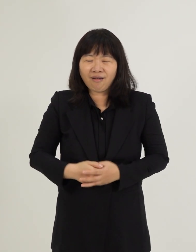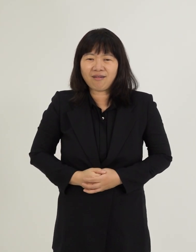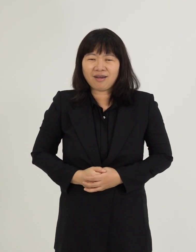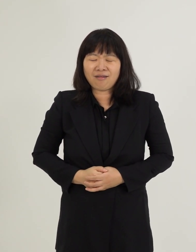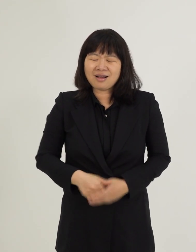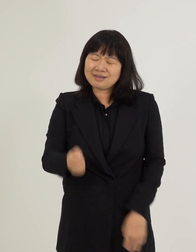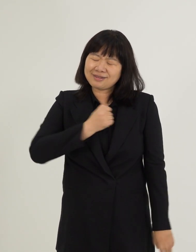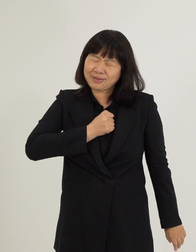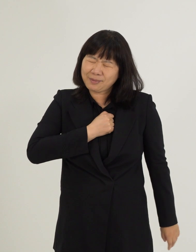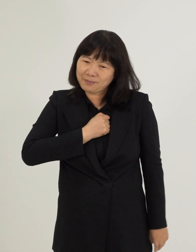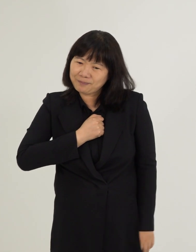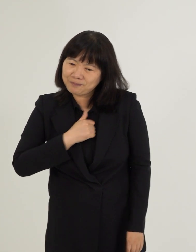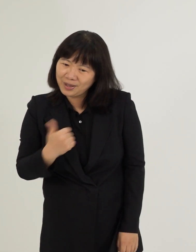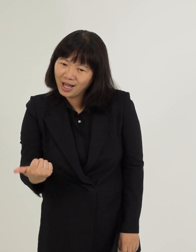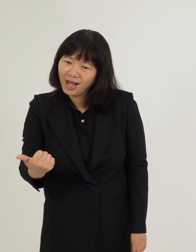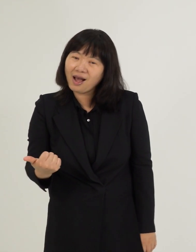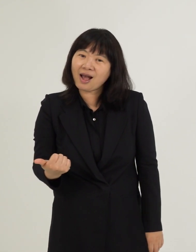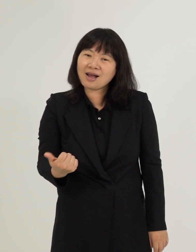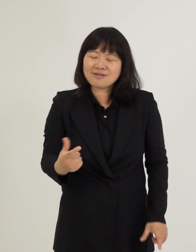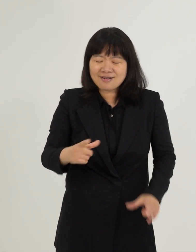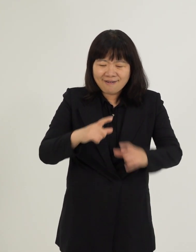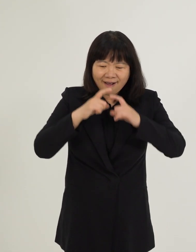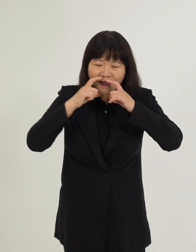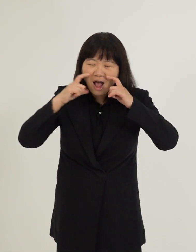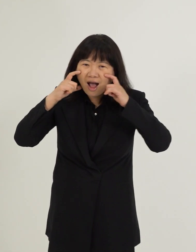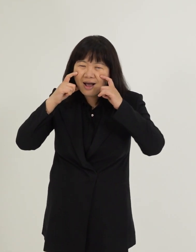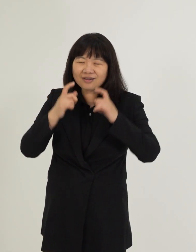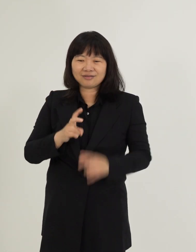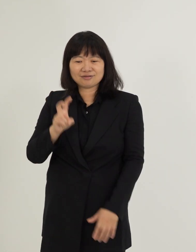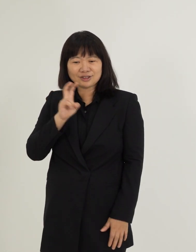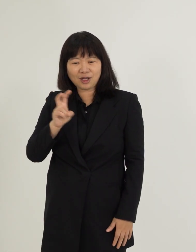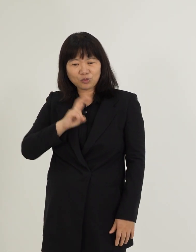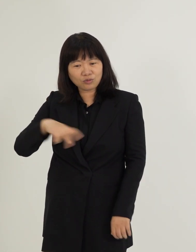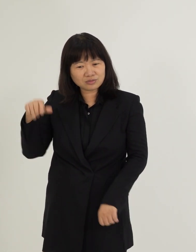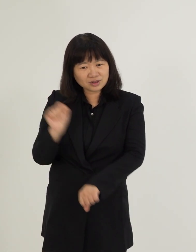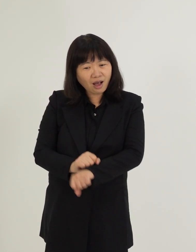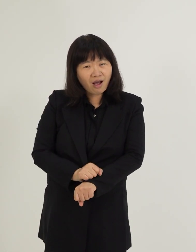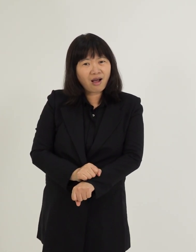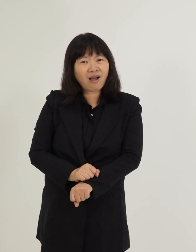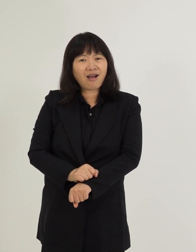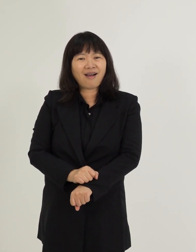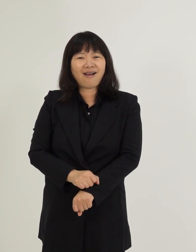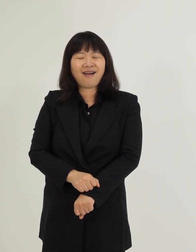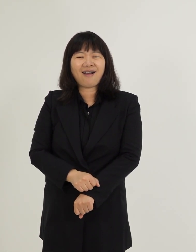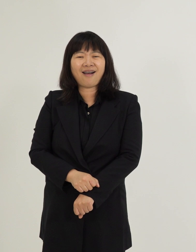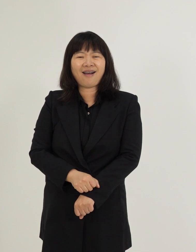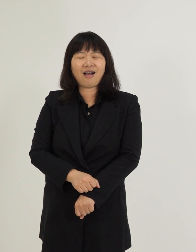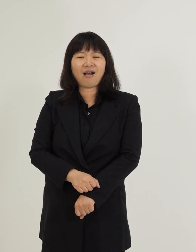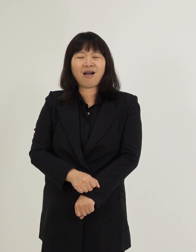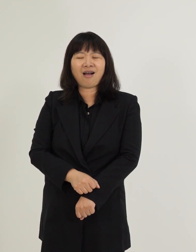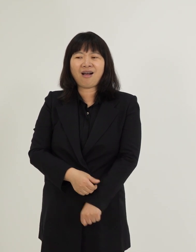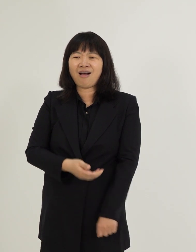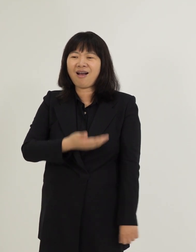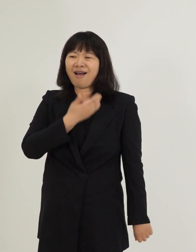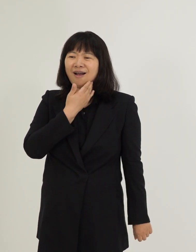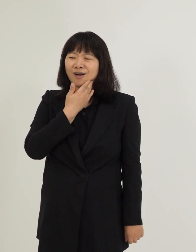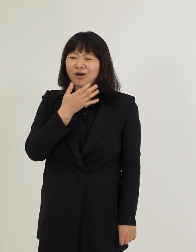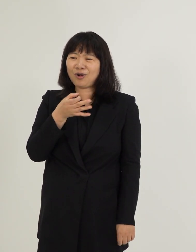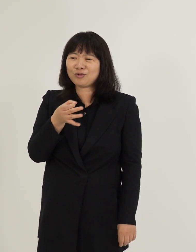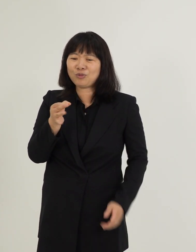그래도 답답해 죽겠는데 마스크를 쓰고 앉아가지고 저기 찬송이나 제대로 될까? 아까운 돈은 왜 교회에다 갖다 바쳐?